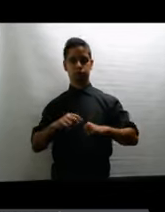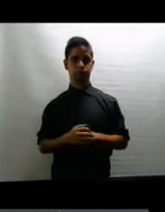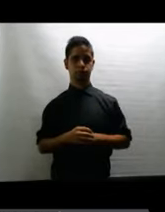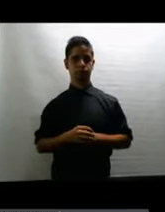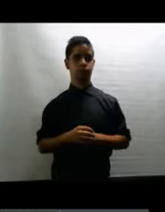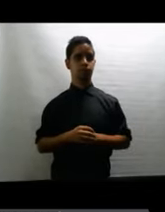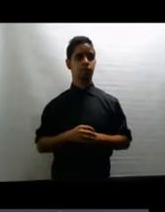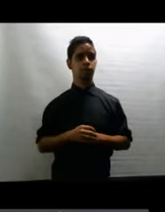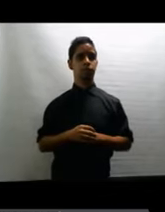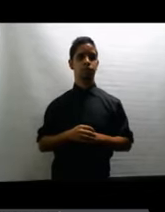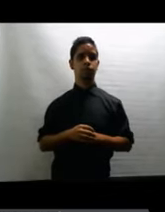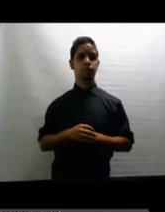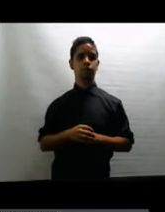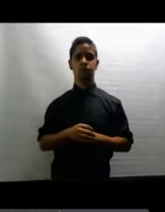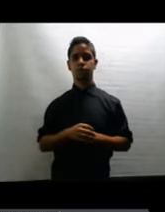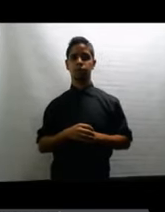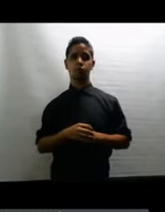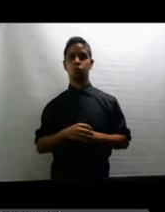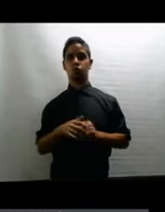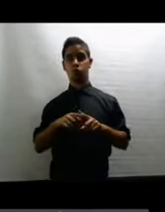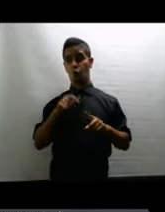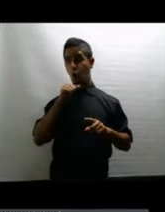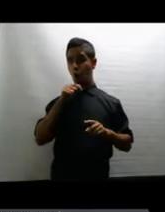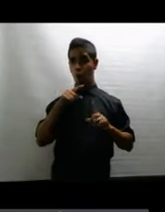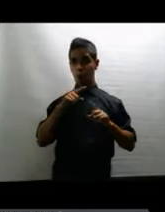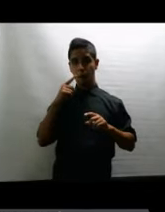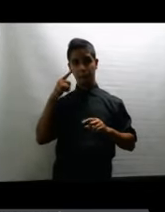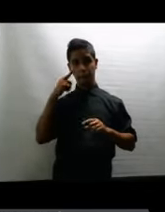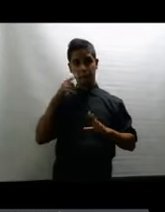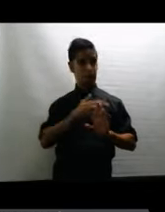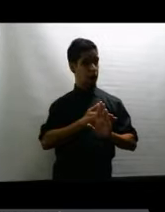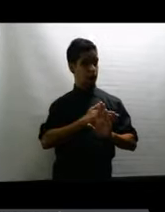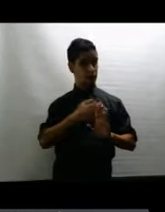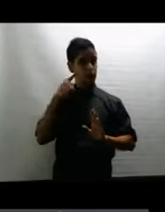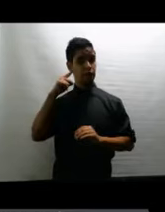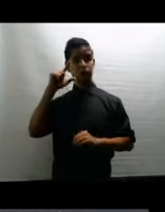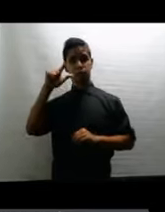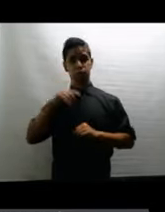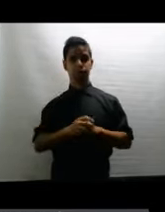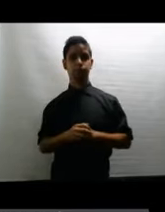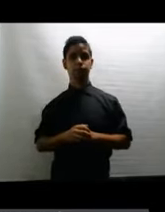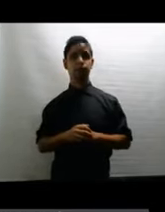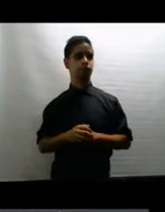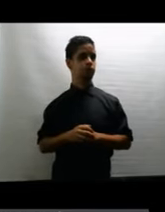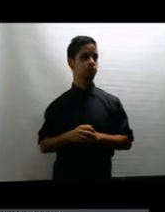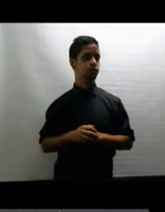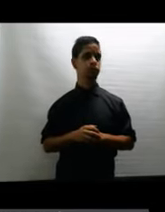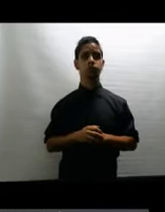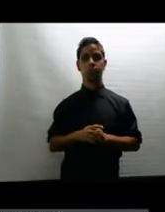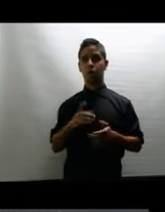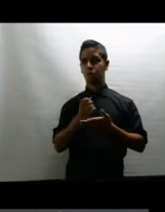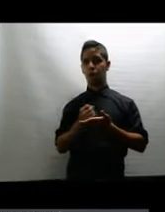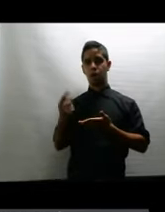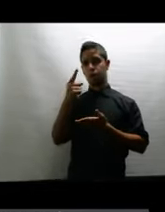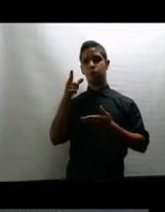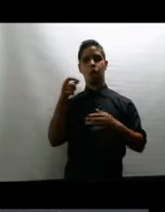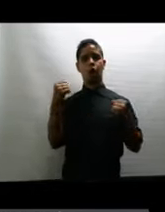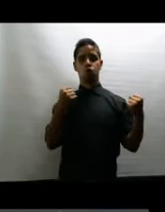de. Exacto. No me sigue ayudando. Voy a dejar algo preventivo para el programa que viene. Voy a dejar automóvil y mascotas. Muy